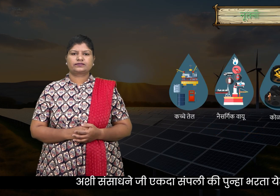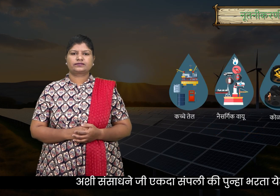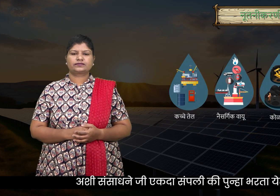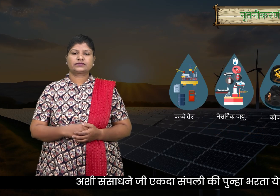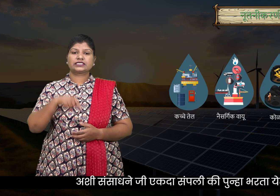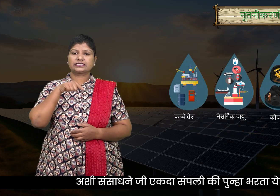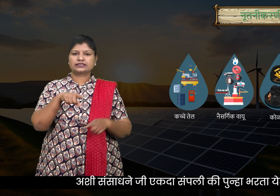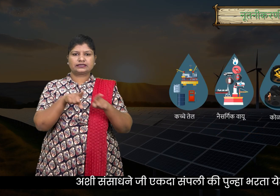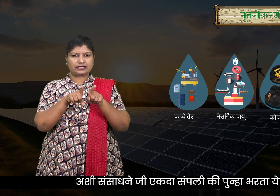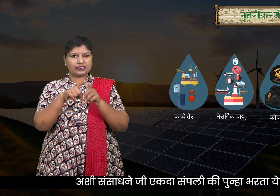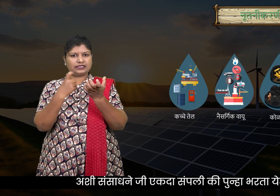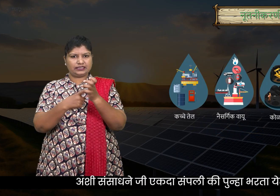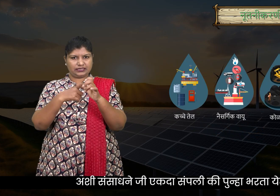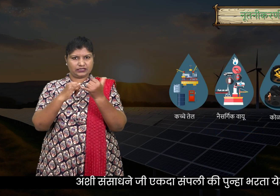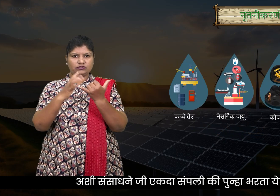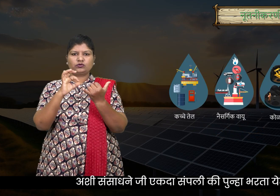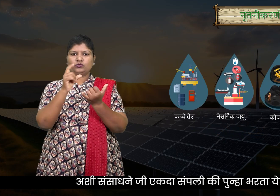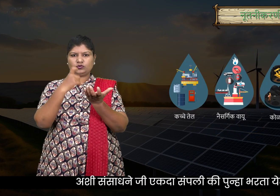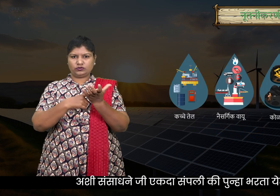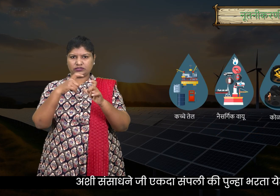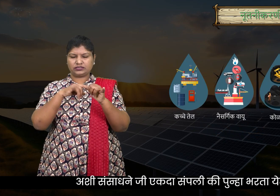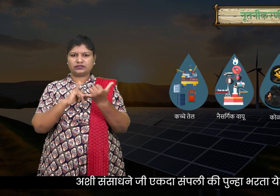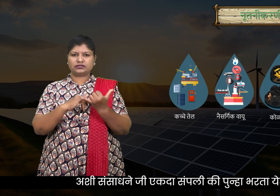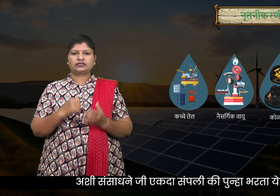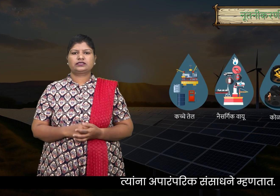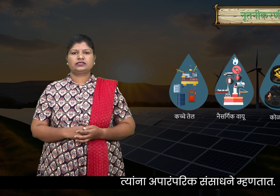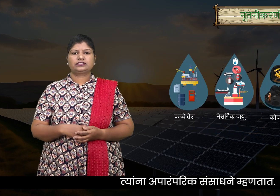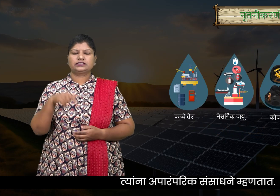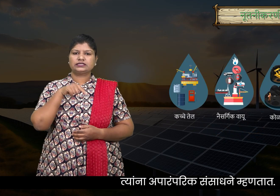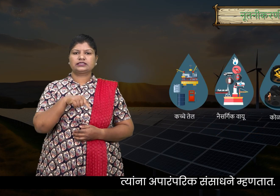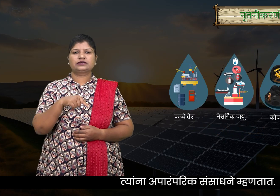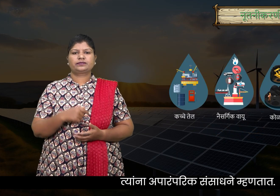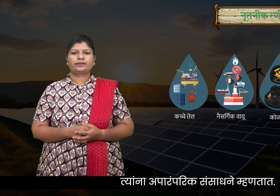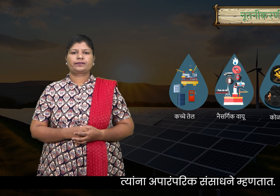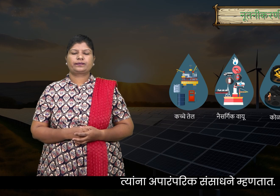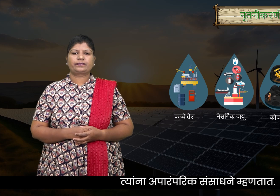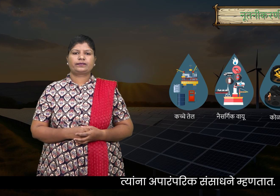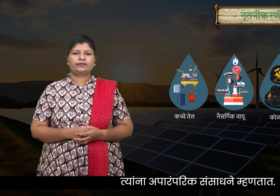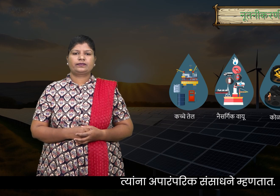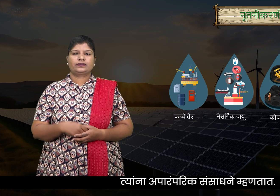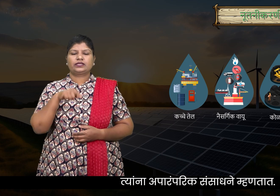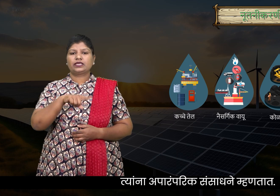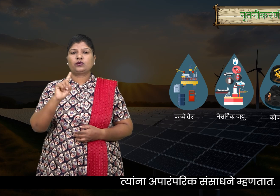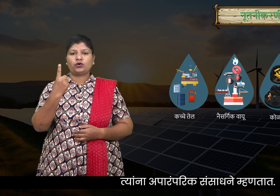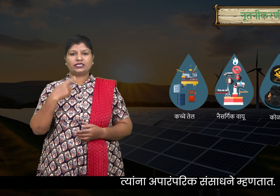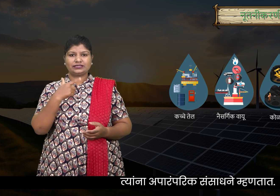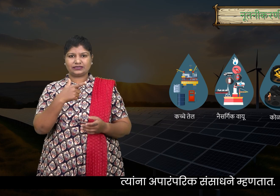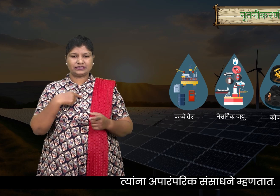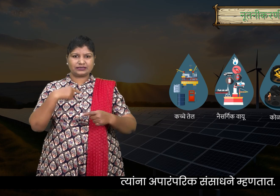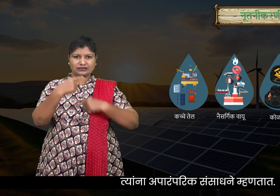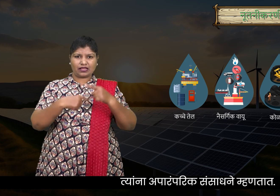अशी संसाधने जी एकदा संपली की पुन्हा भरता येत नाहीत त्यांना अपारंपरिक संसाधने म्हणतात.